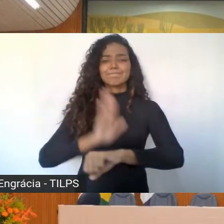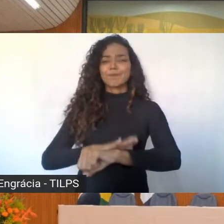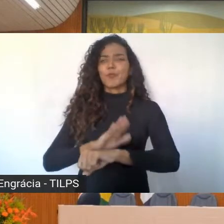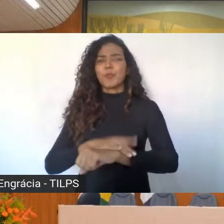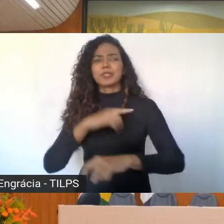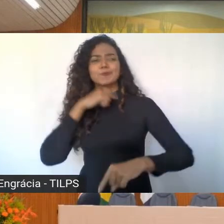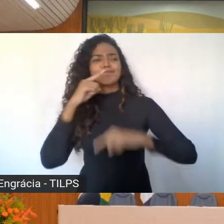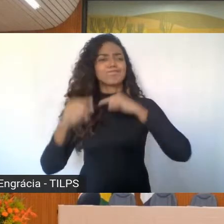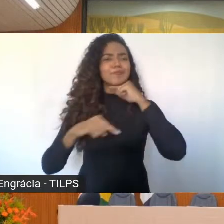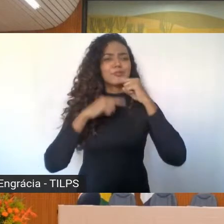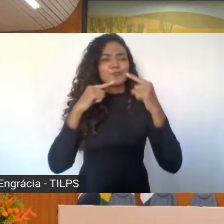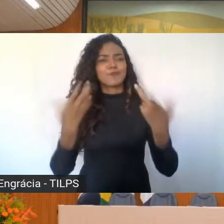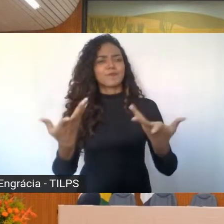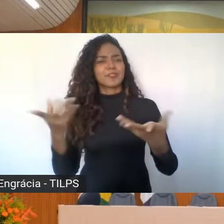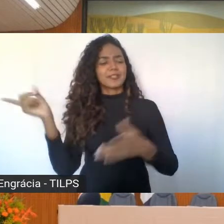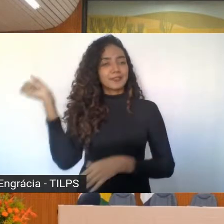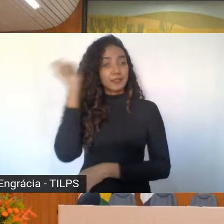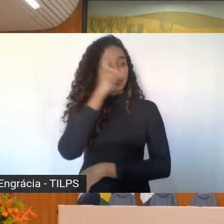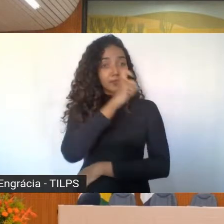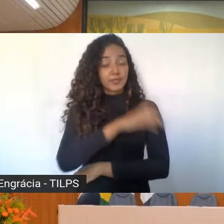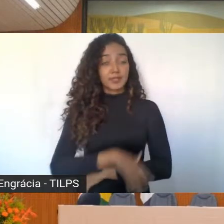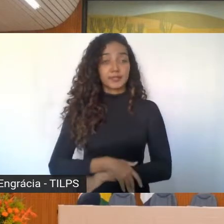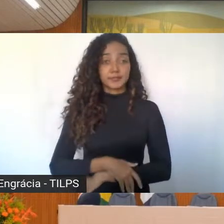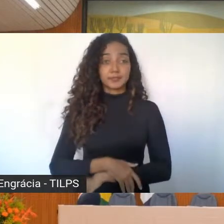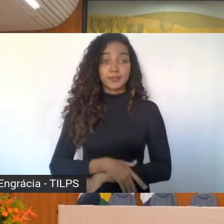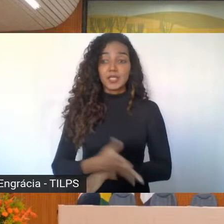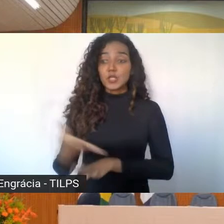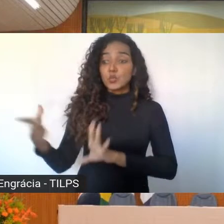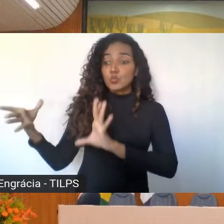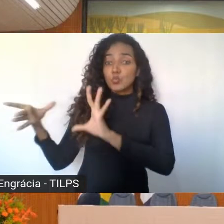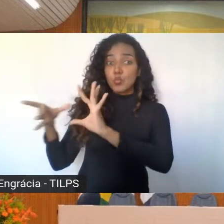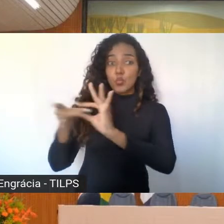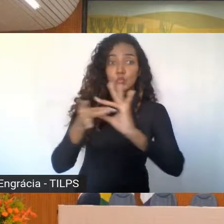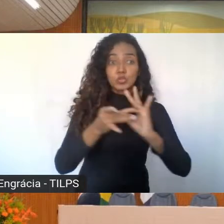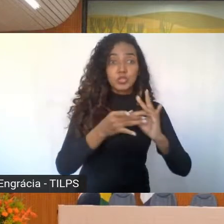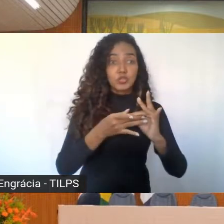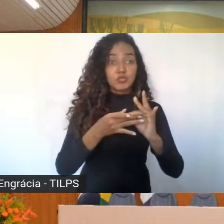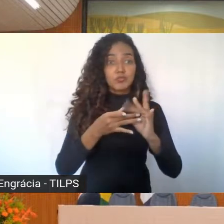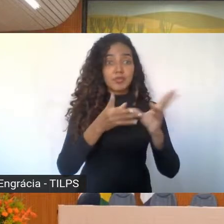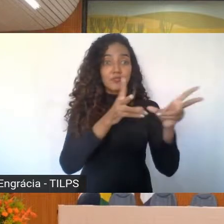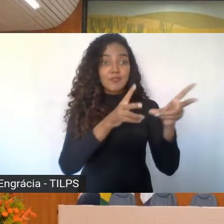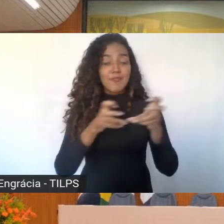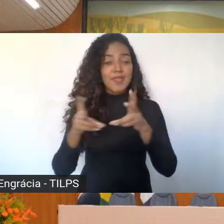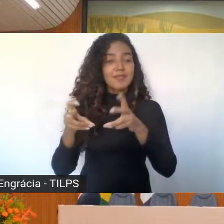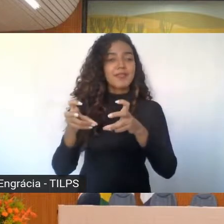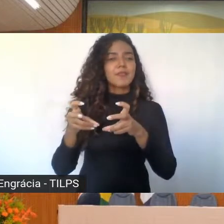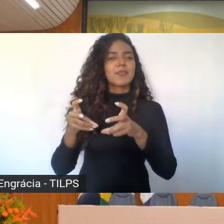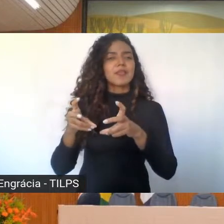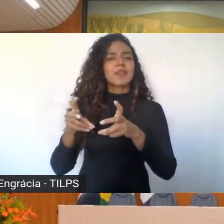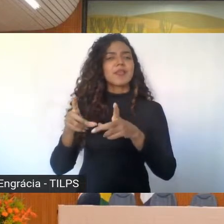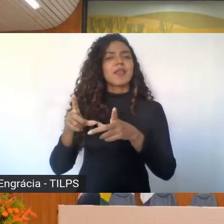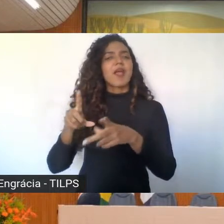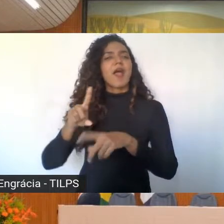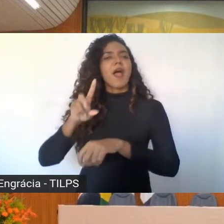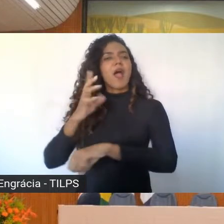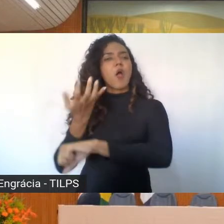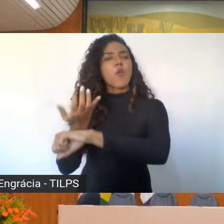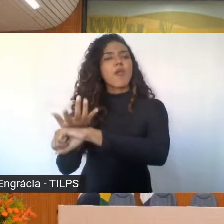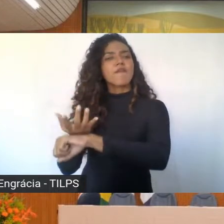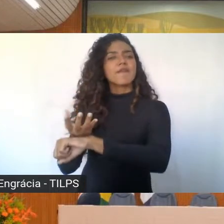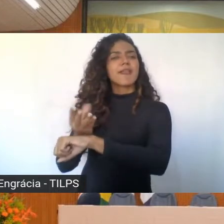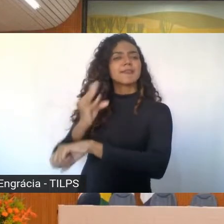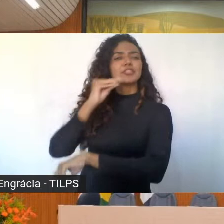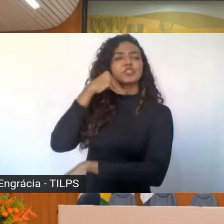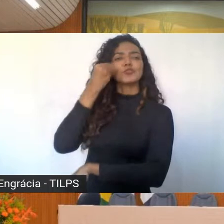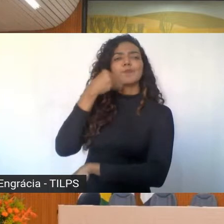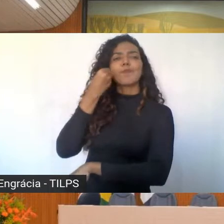dificuldade, e mesmo diante de tal cenário, a UFRPE está vivenciando novas experiências pedagógicas